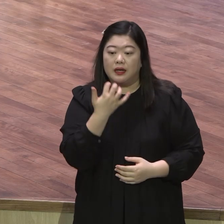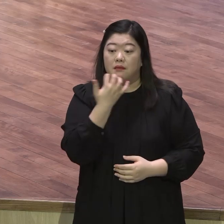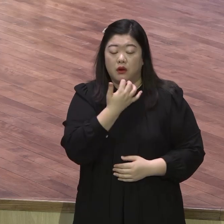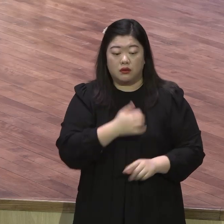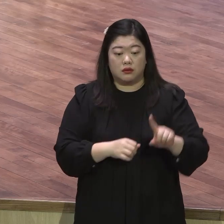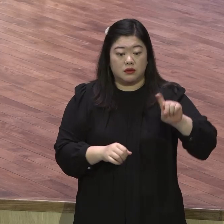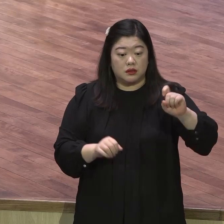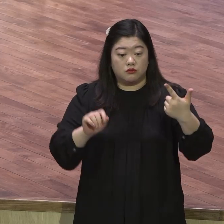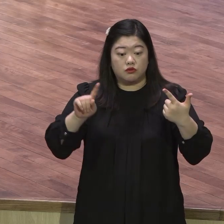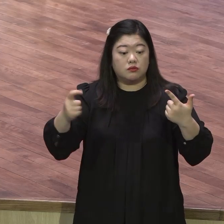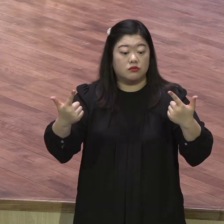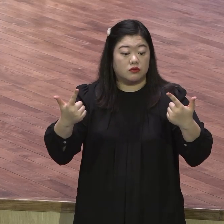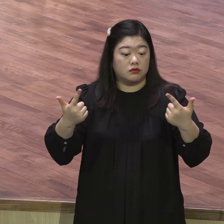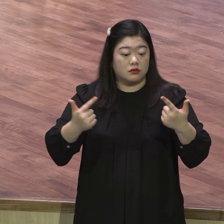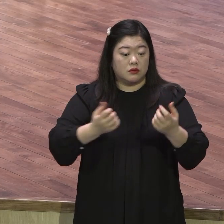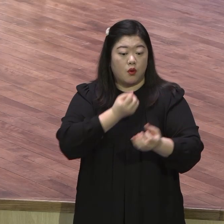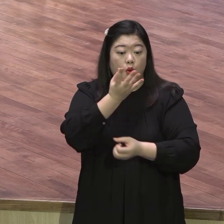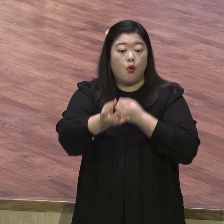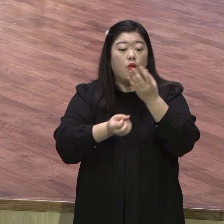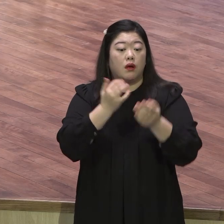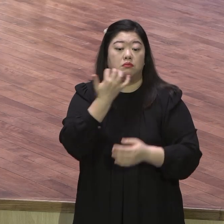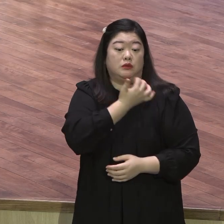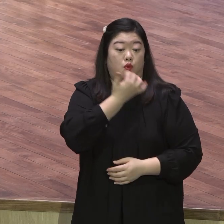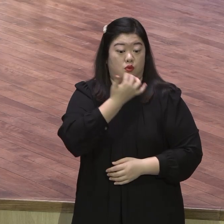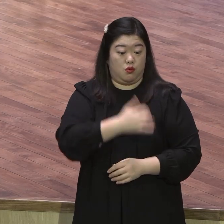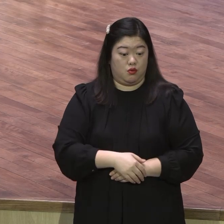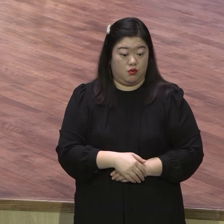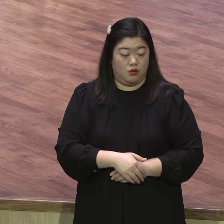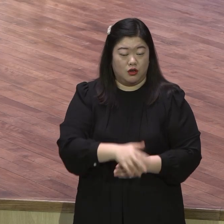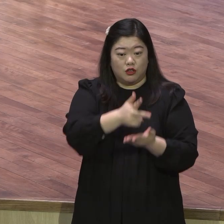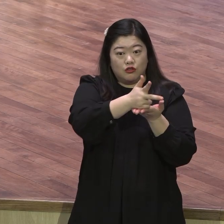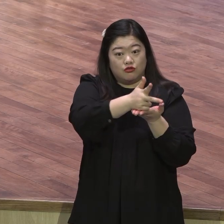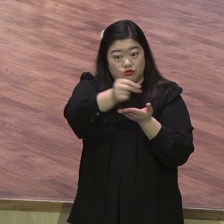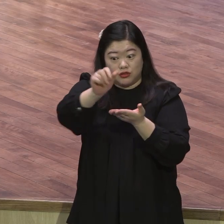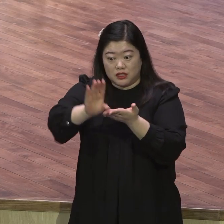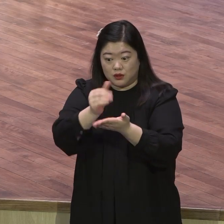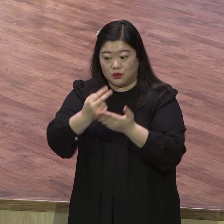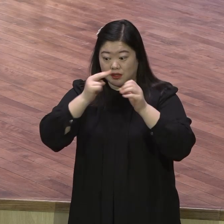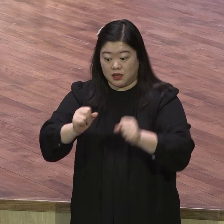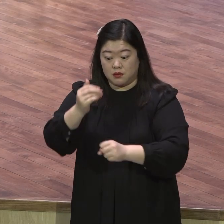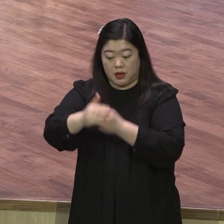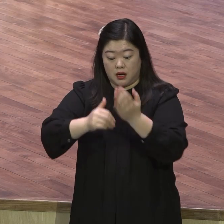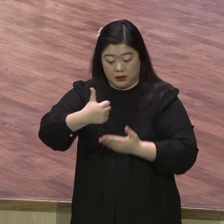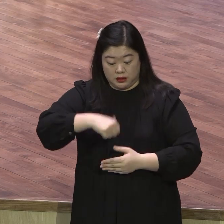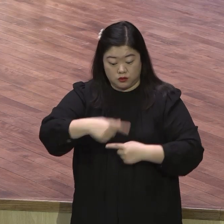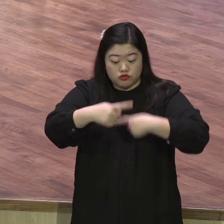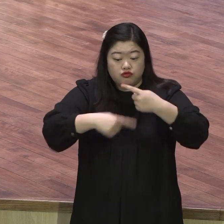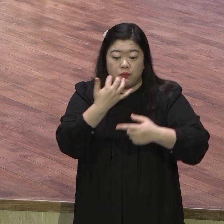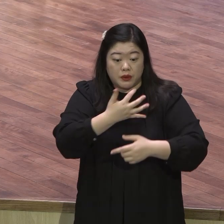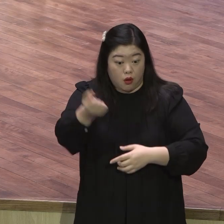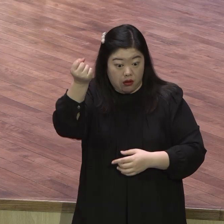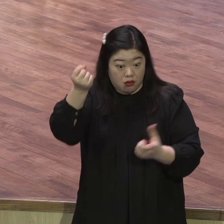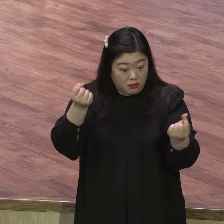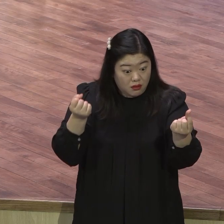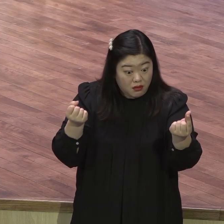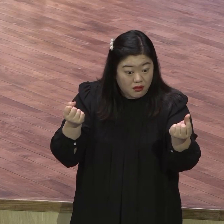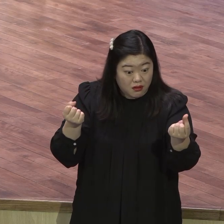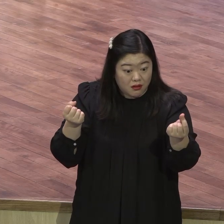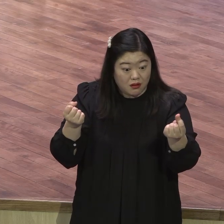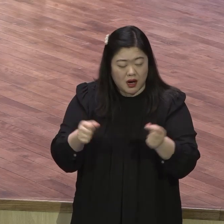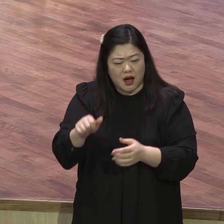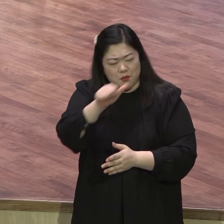고백한 사람들이요. 주는 그리소시오 살아계신 하나님의 아들이십니다. 인생